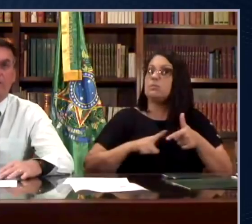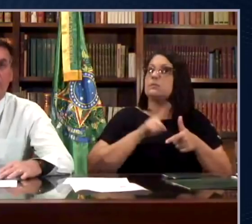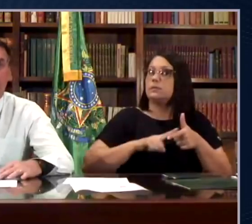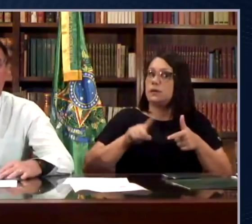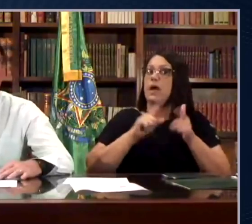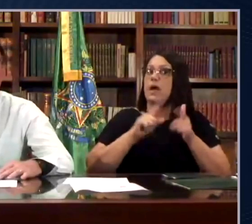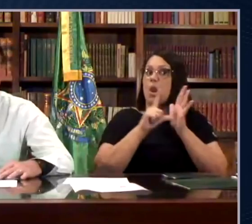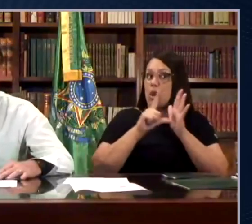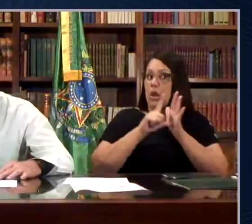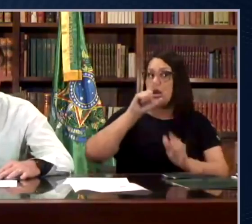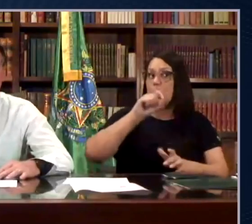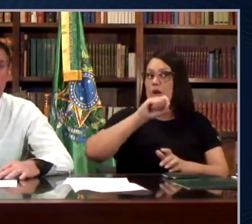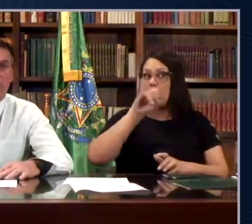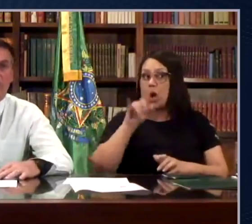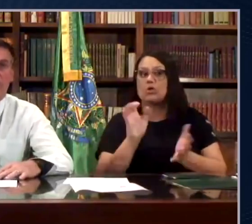lá de